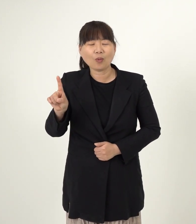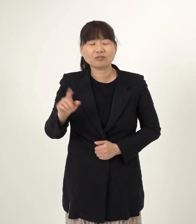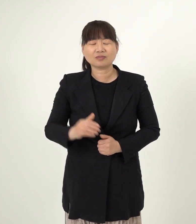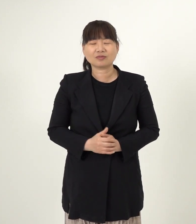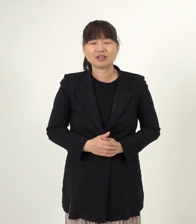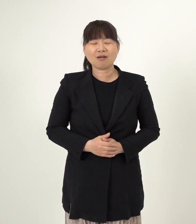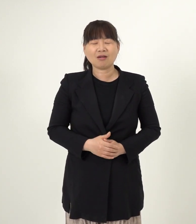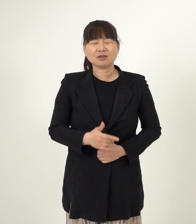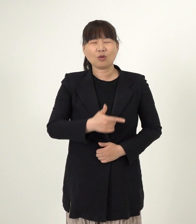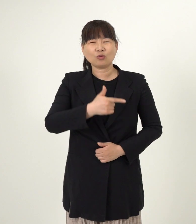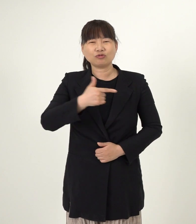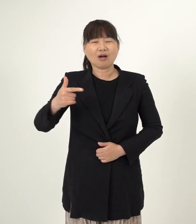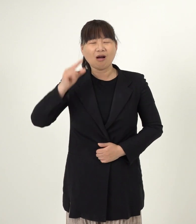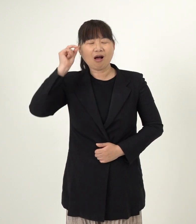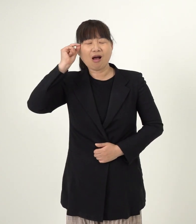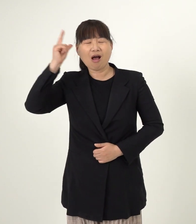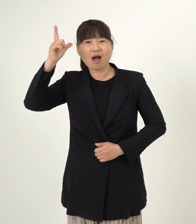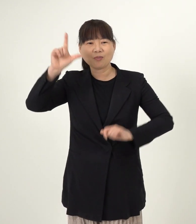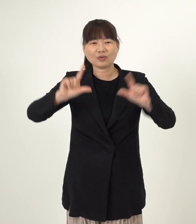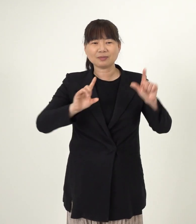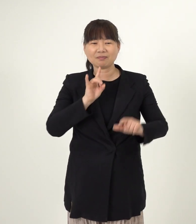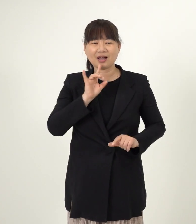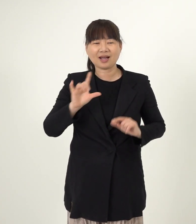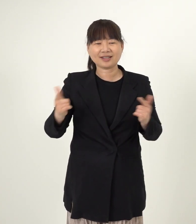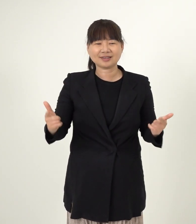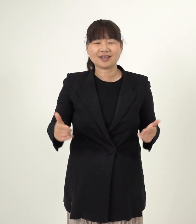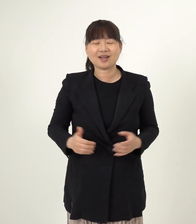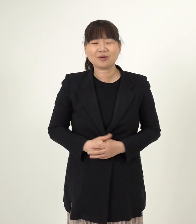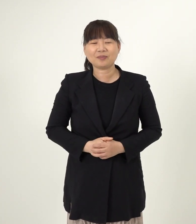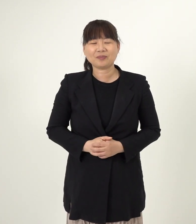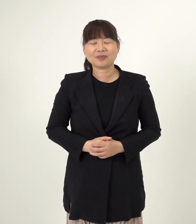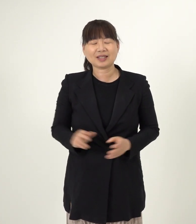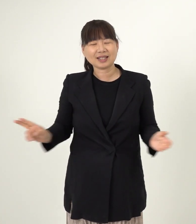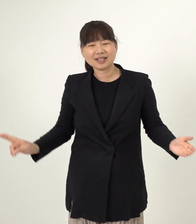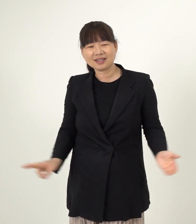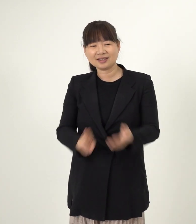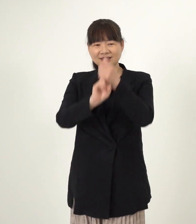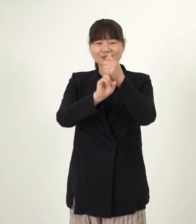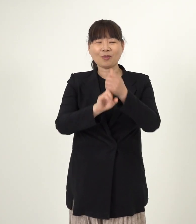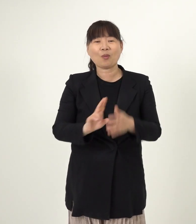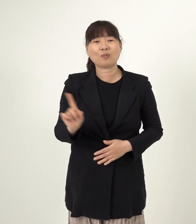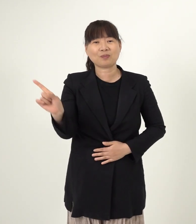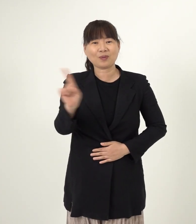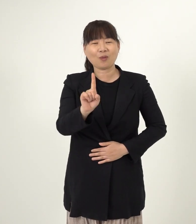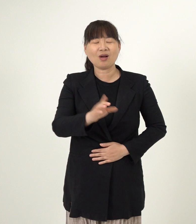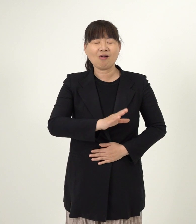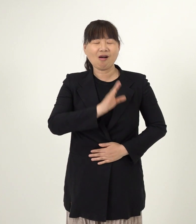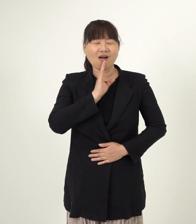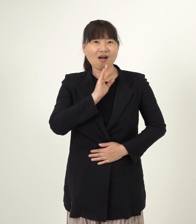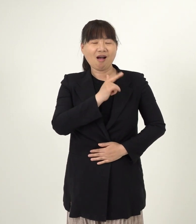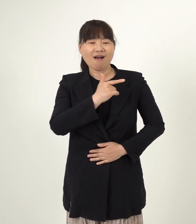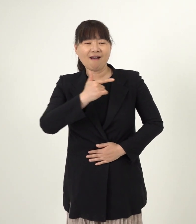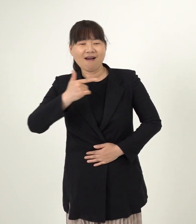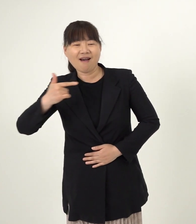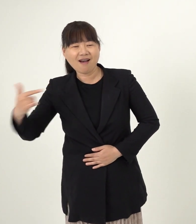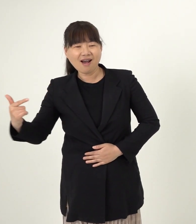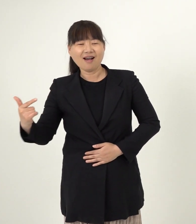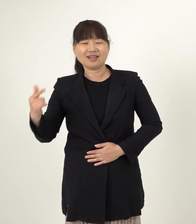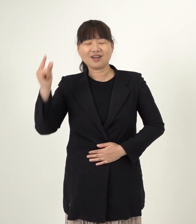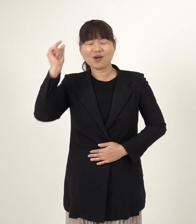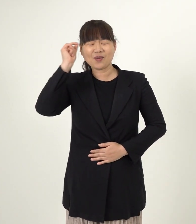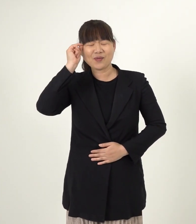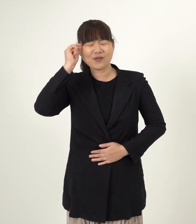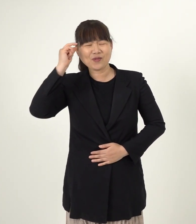아니다. 우리는 초월, 기적 하면은 거대하고 엄청나고